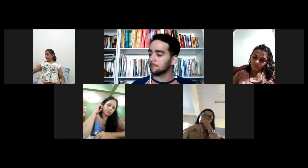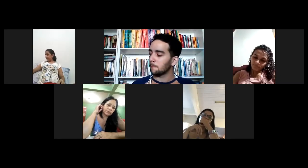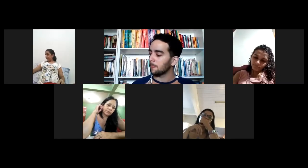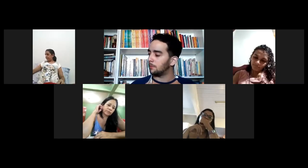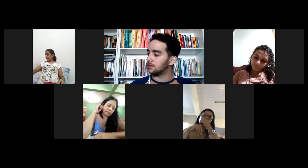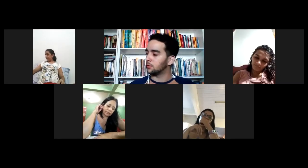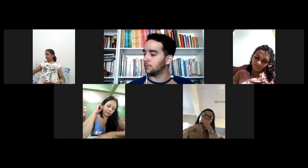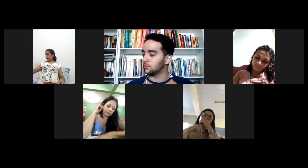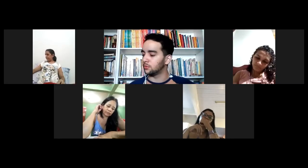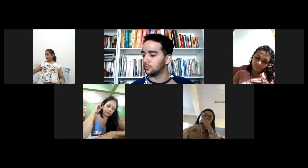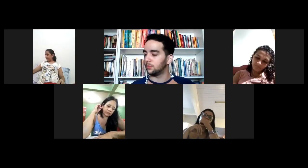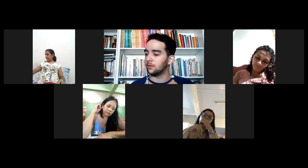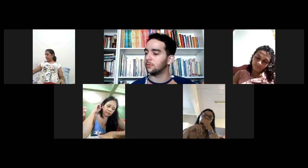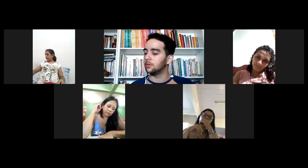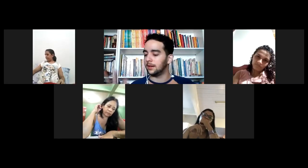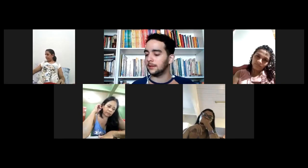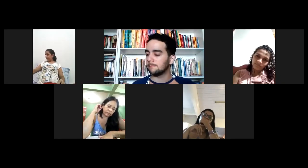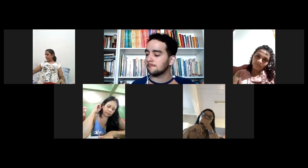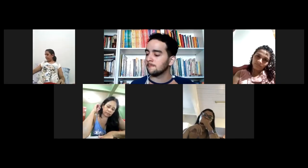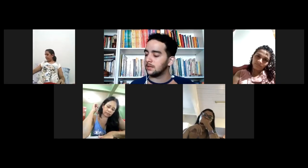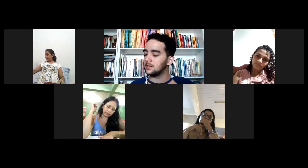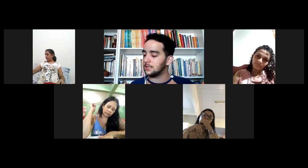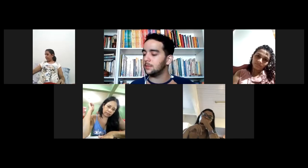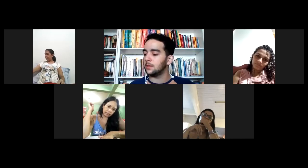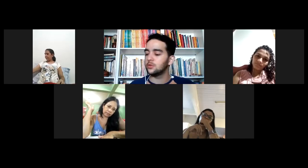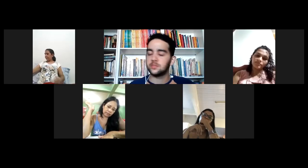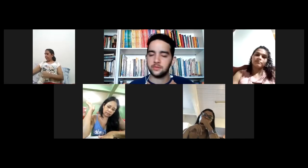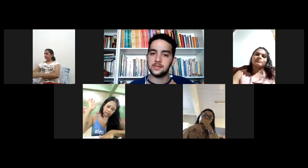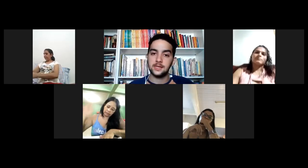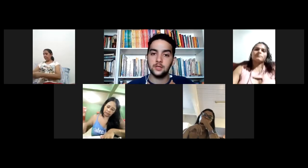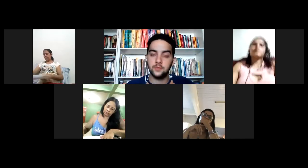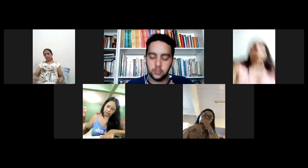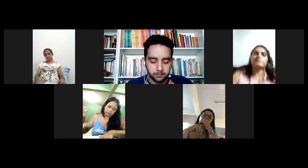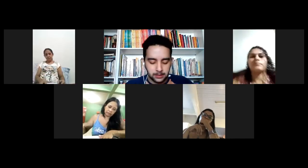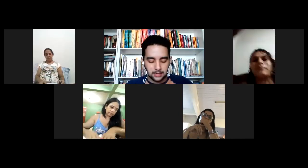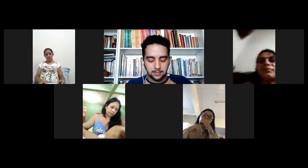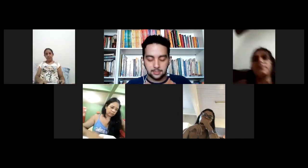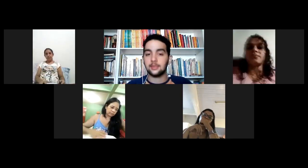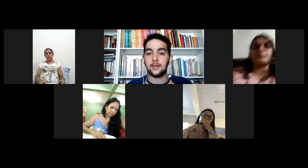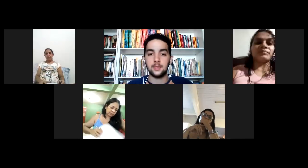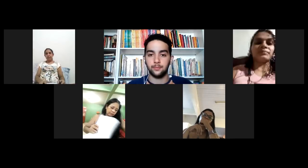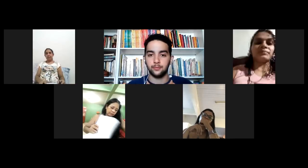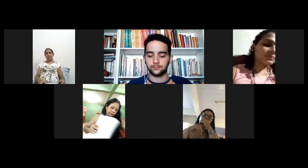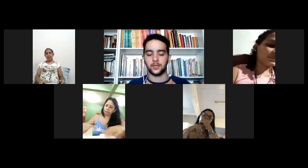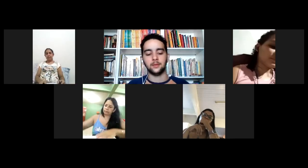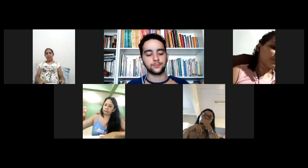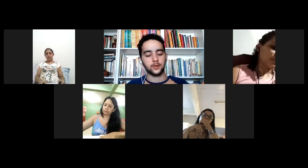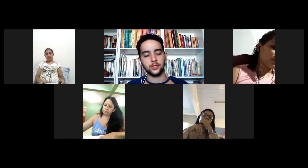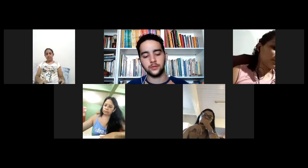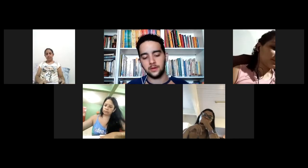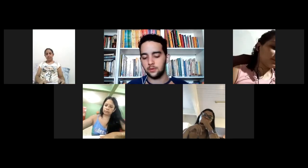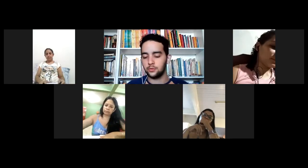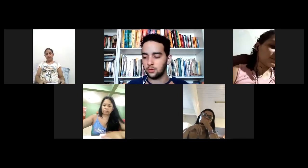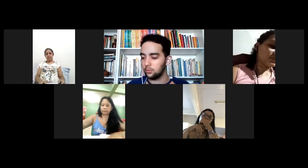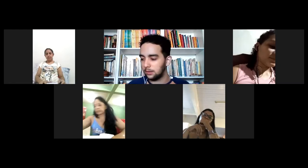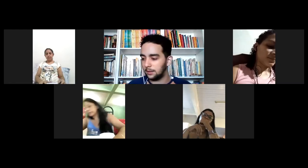passada, mas não vimos tudo porque foi bem em cima e eu disse para vocês que queria dividir. Que é tempo, né? Então a gente